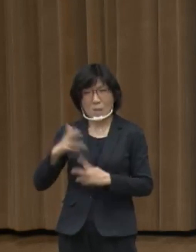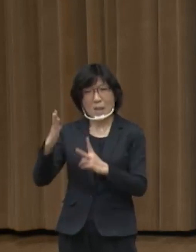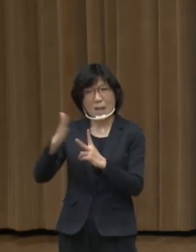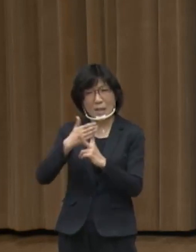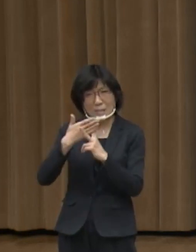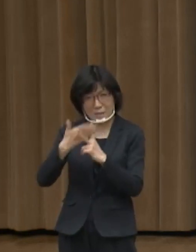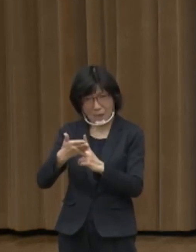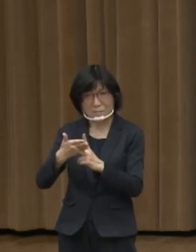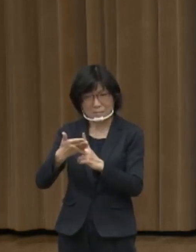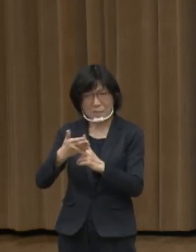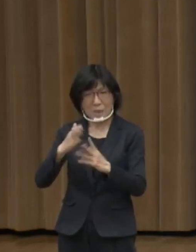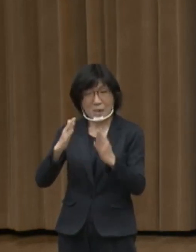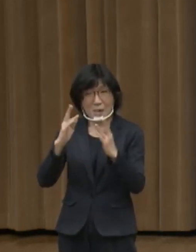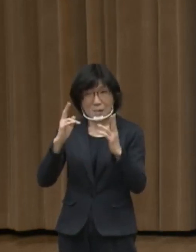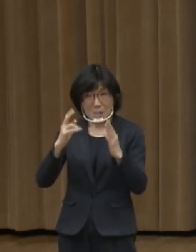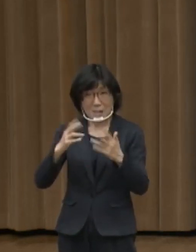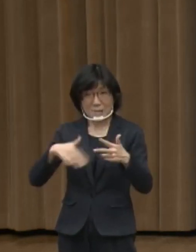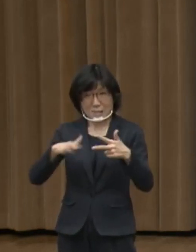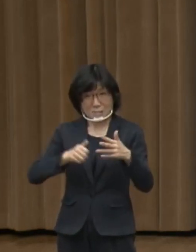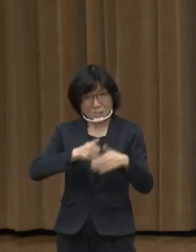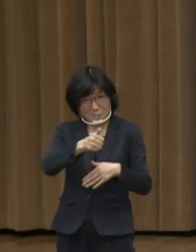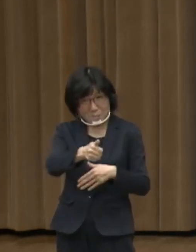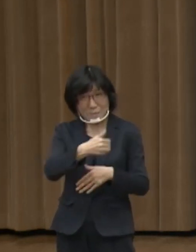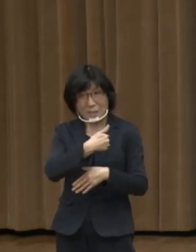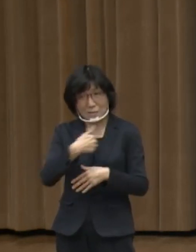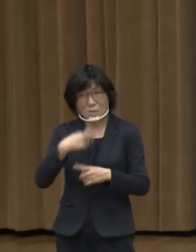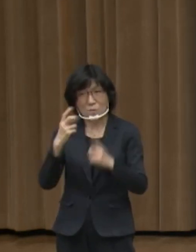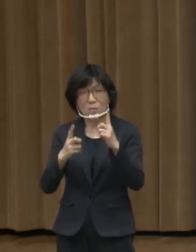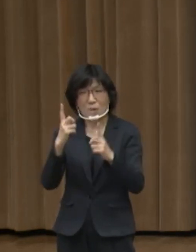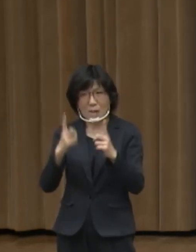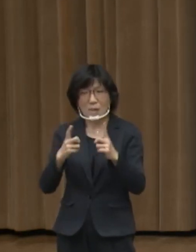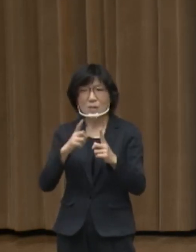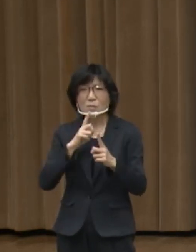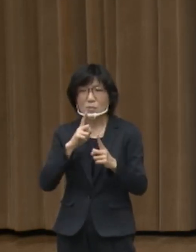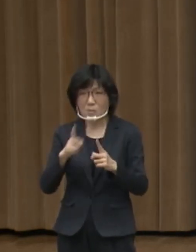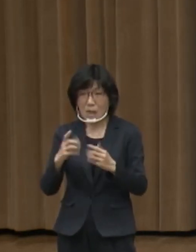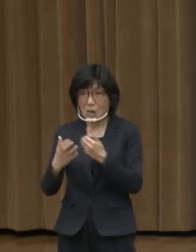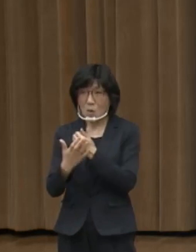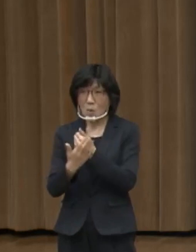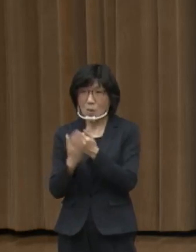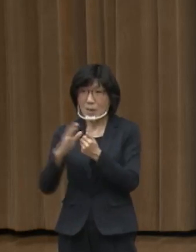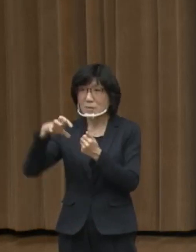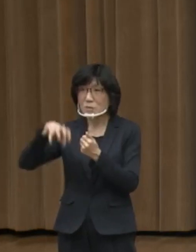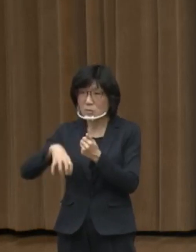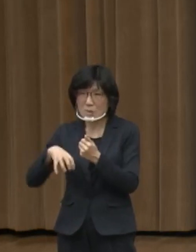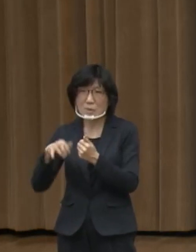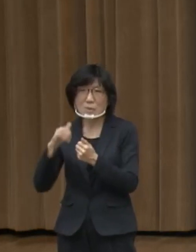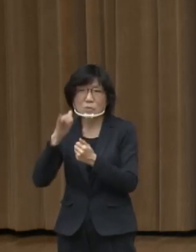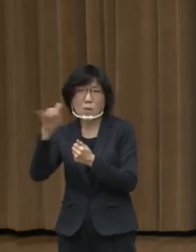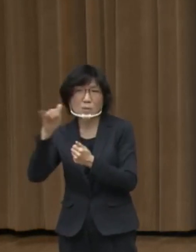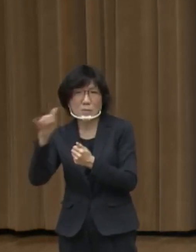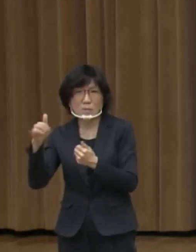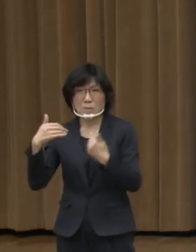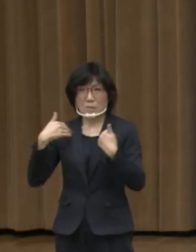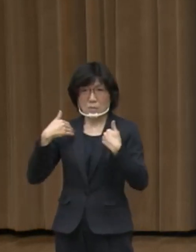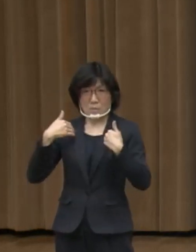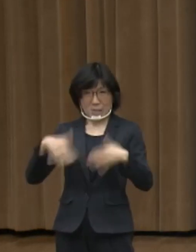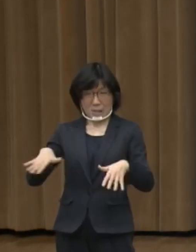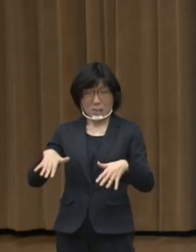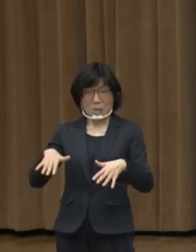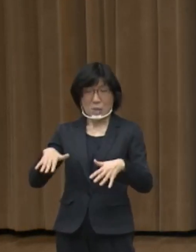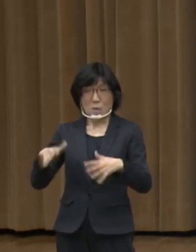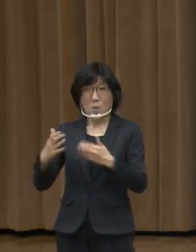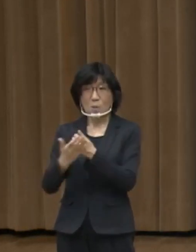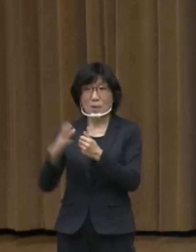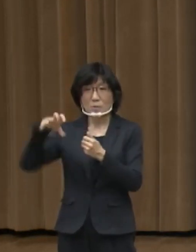後の出勤ですが、待機解除の判断を保健所に聞く必要はありません。保健所から連絡も